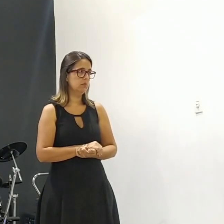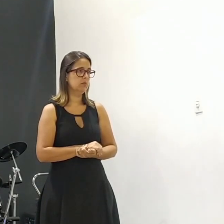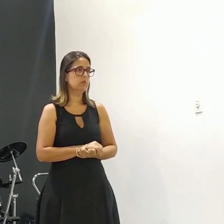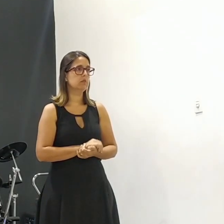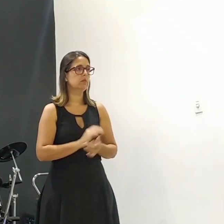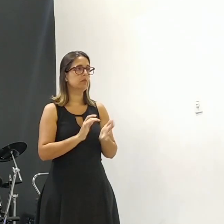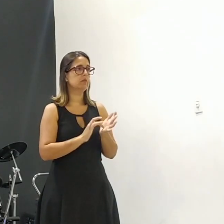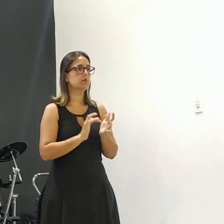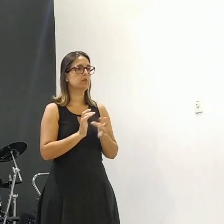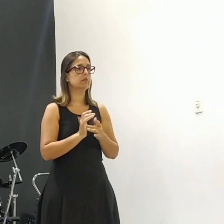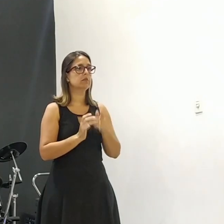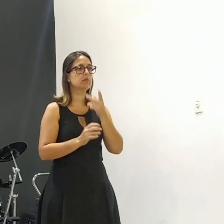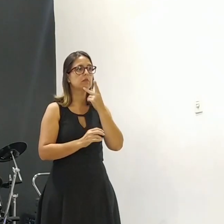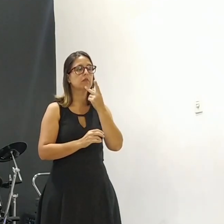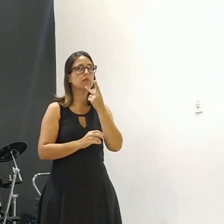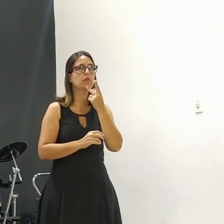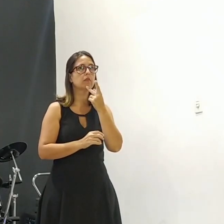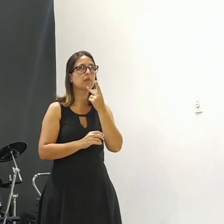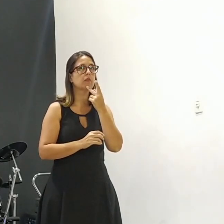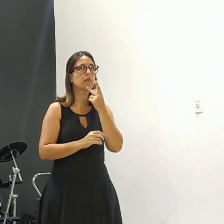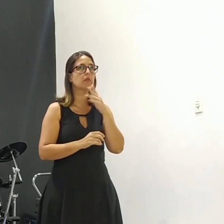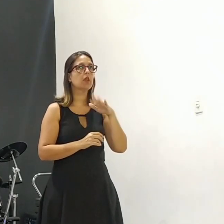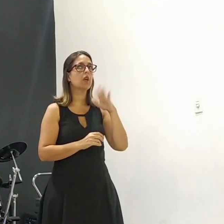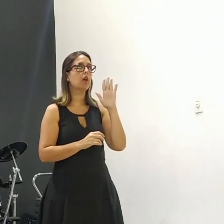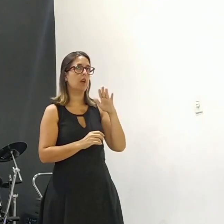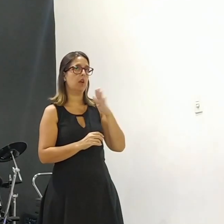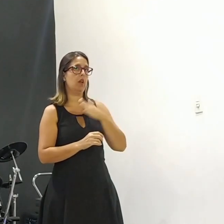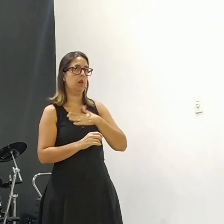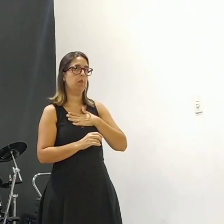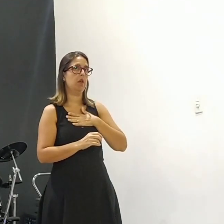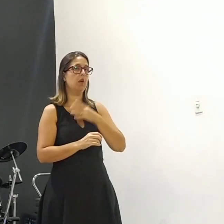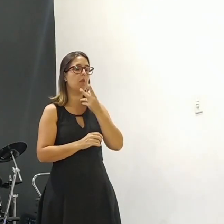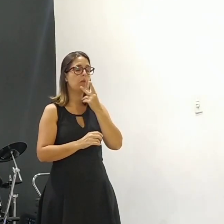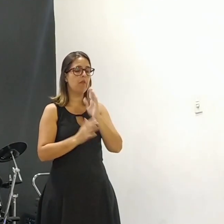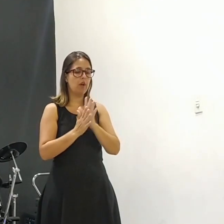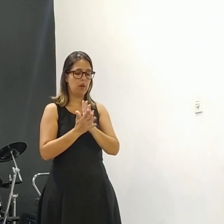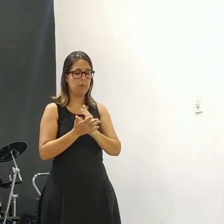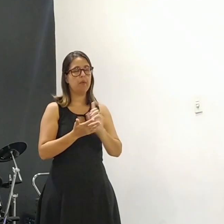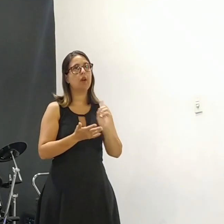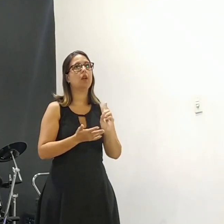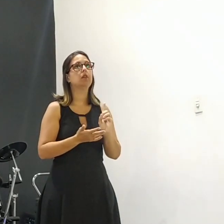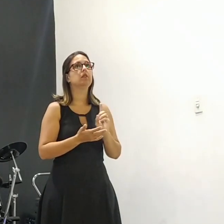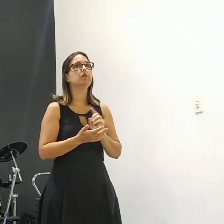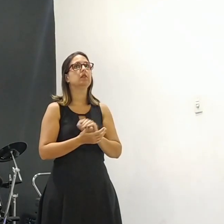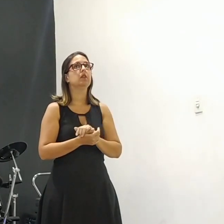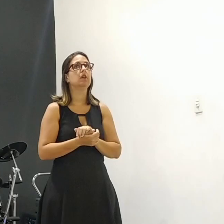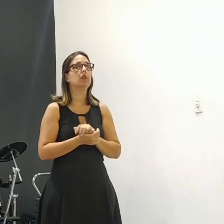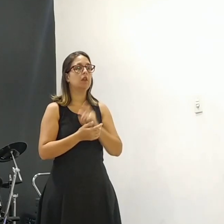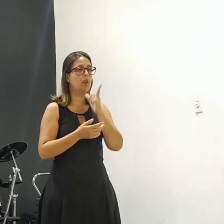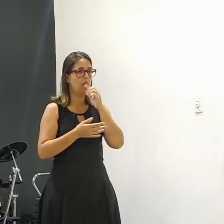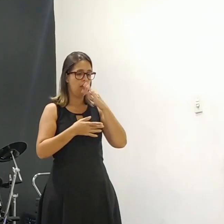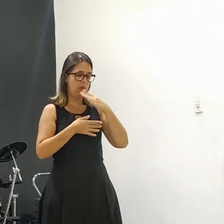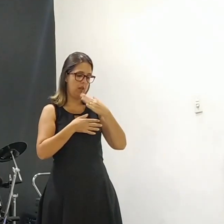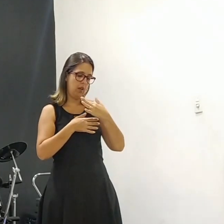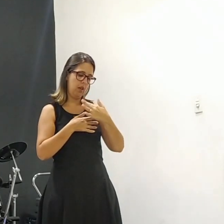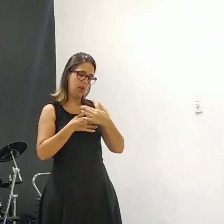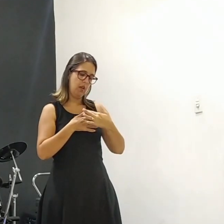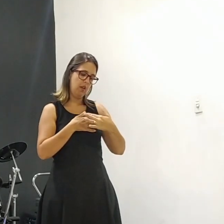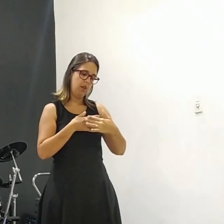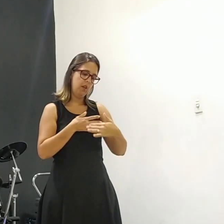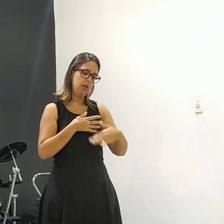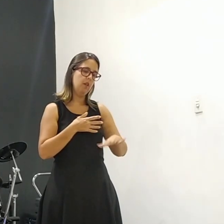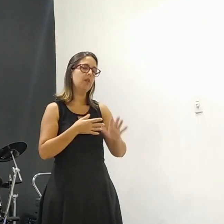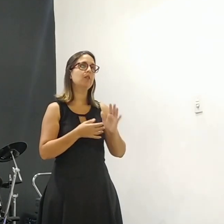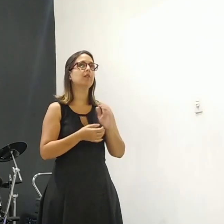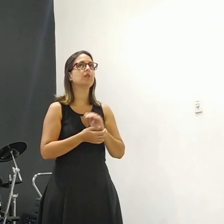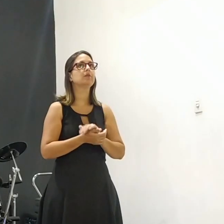Jesus diz assim: quem crê em mim, como diz a Escritura, rios de água viva correrão